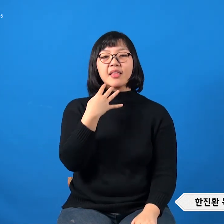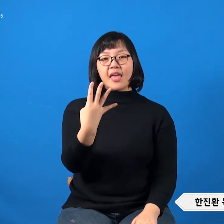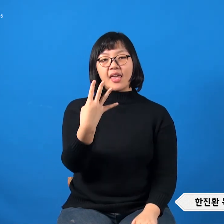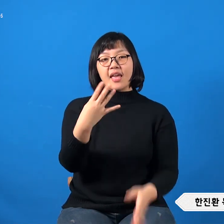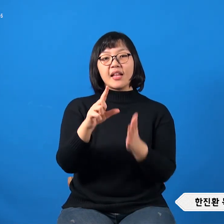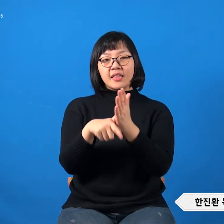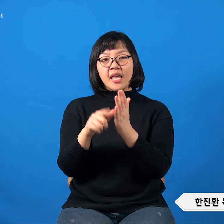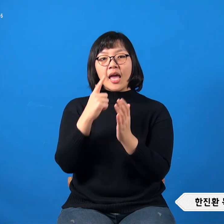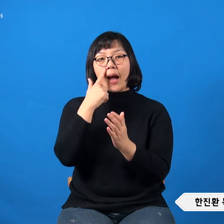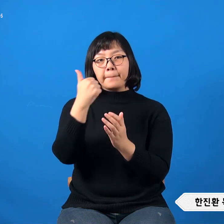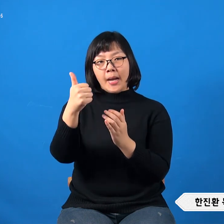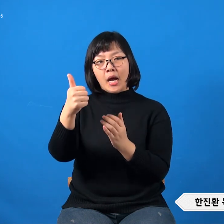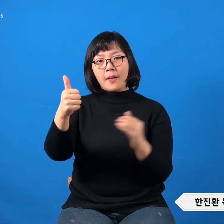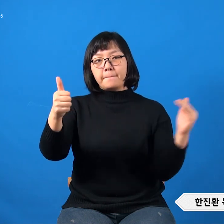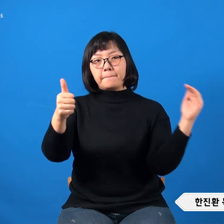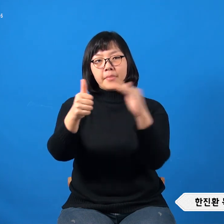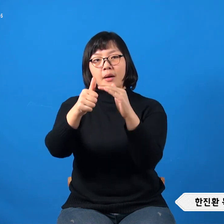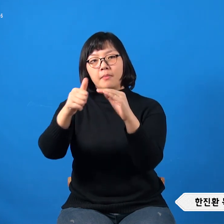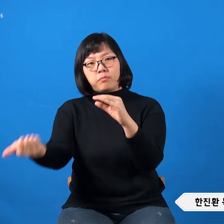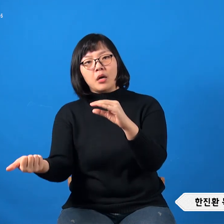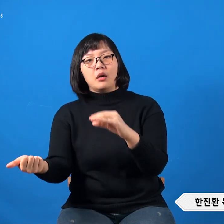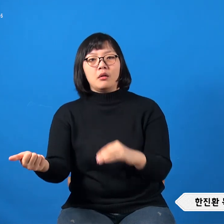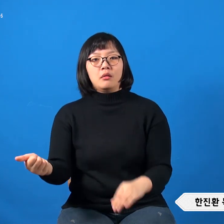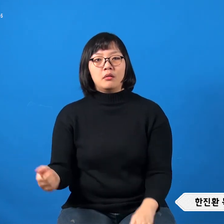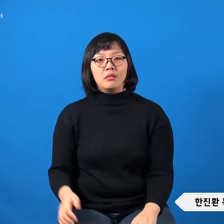갑자기 교통사고로 세상을 떠났습니다.